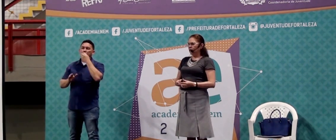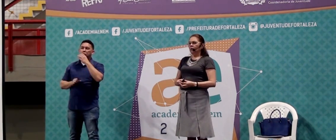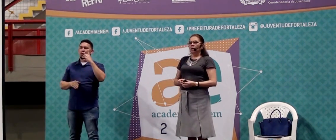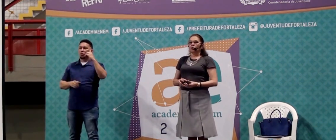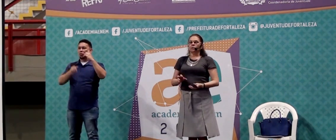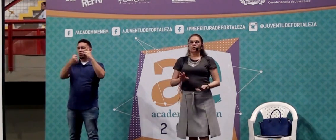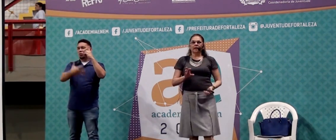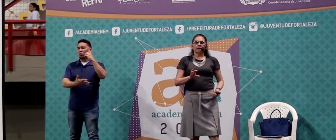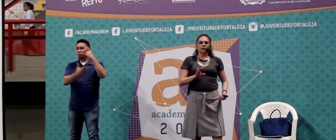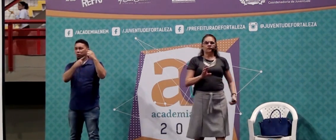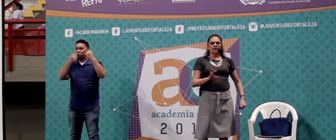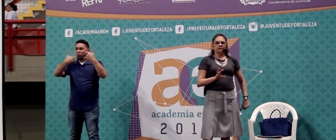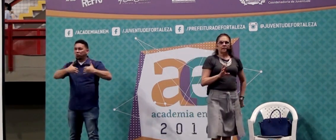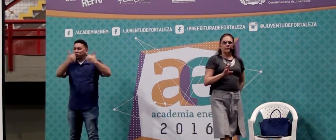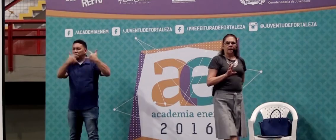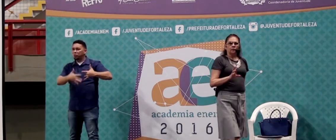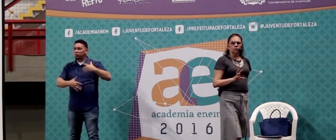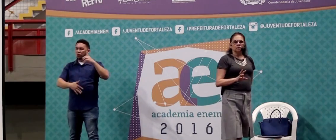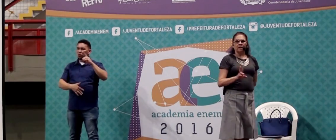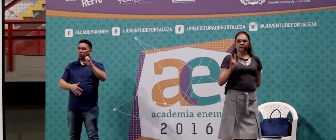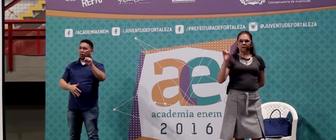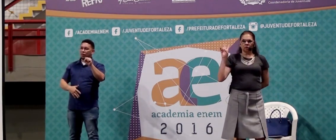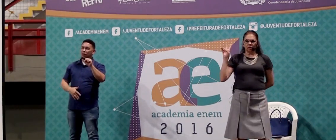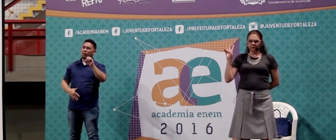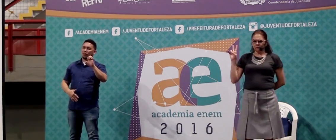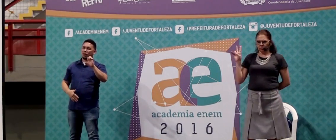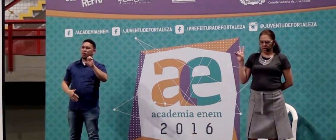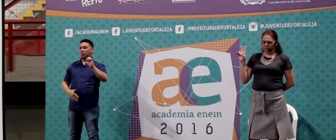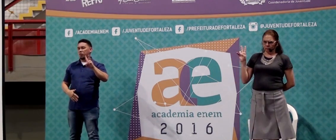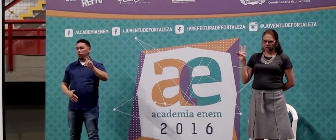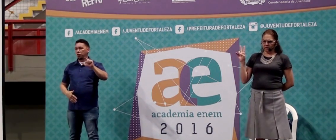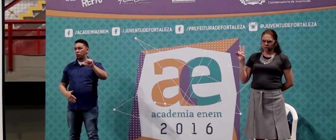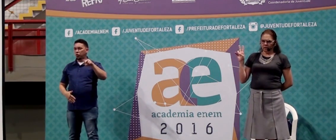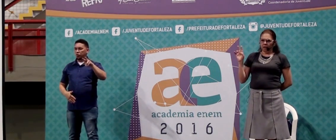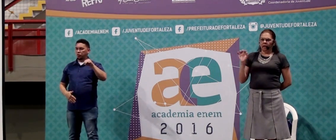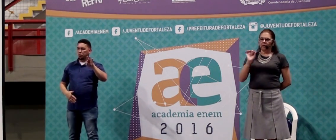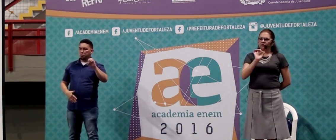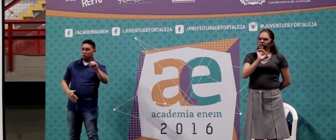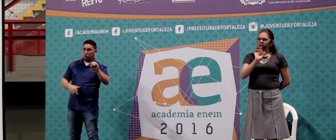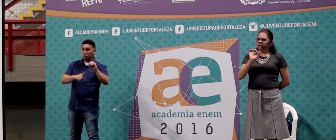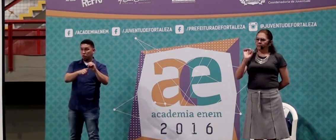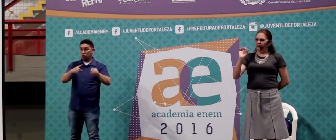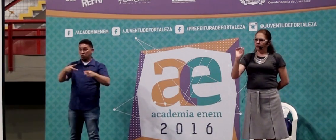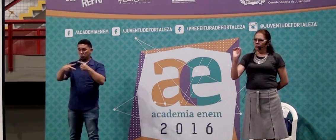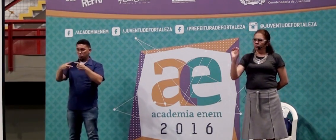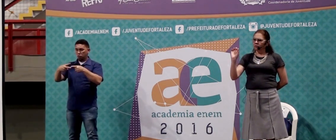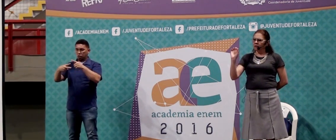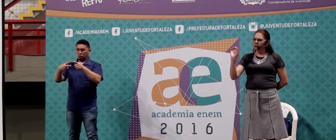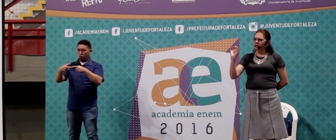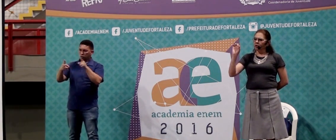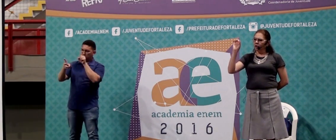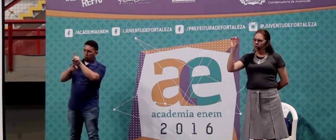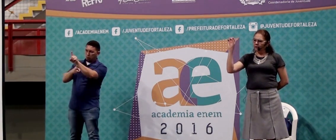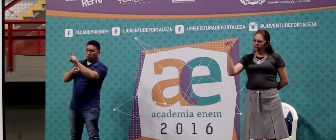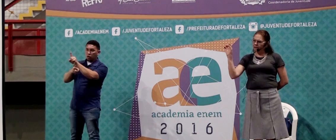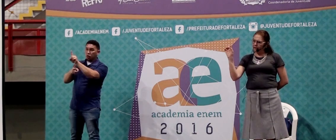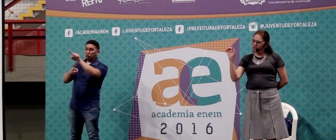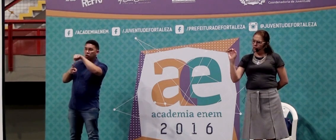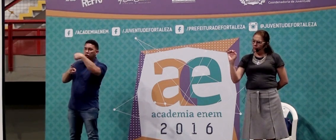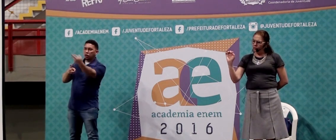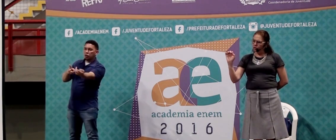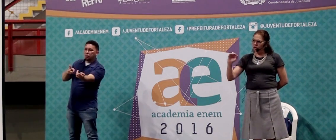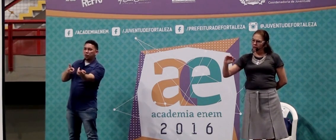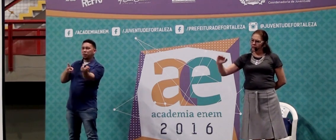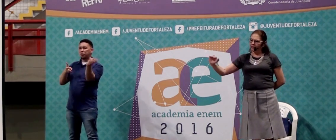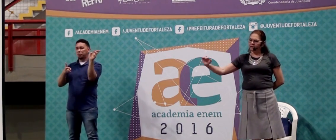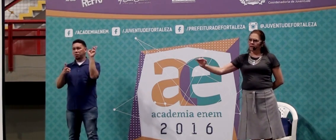desenvolvimento. Como é que eu faço a pergunta? Ela tem dois modelos. Eu faço a pergunta e logo a seguir